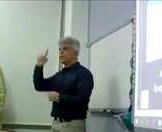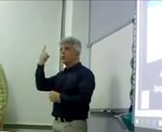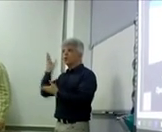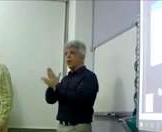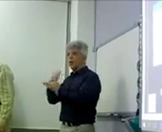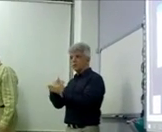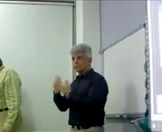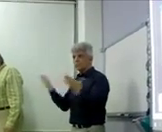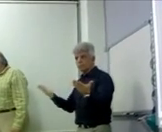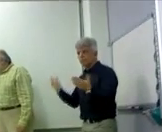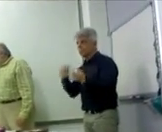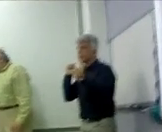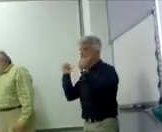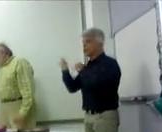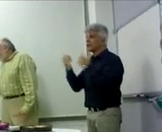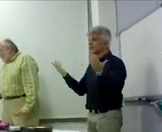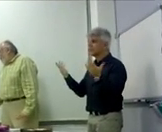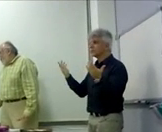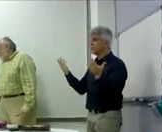Τέσσερα κομμάτια. Το πρώτο κομμάτι...